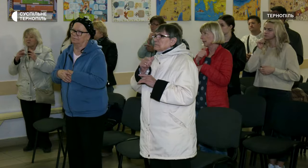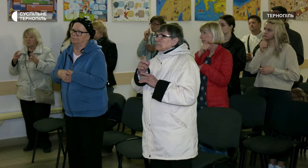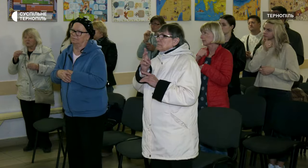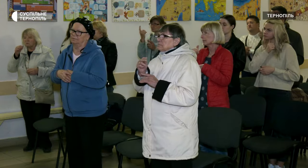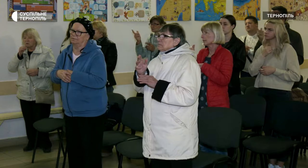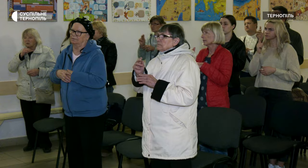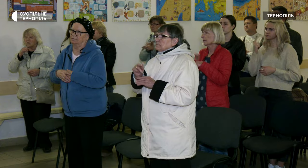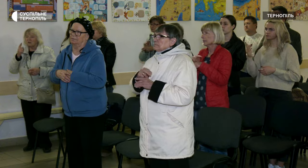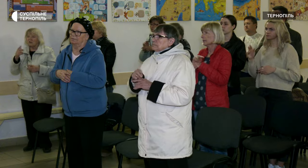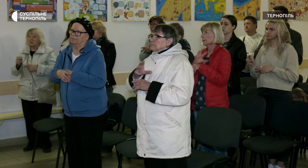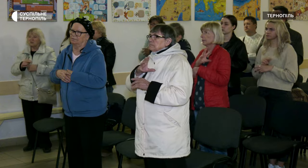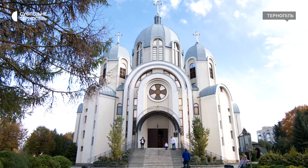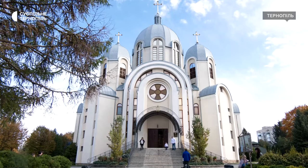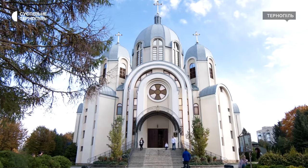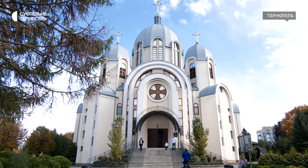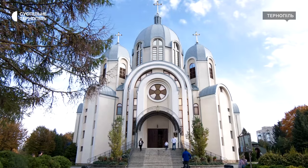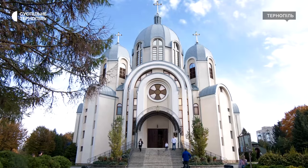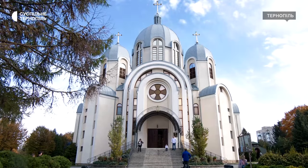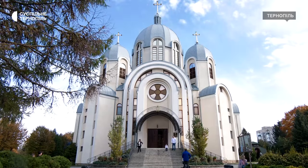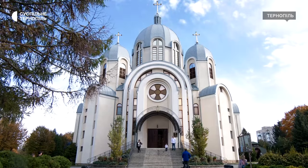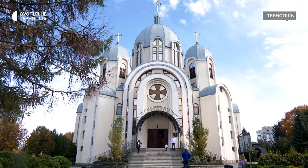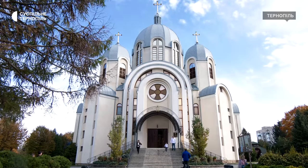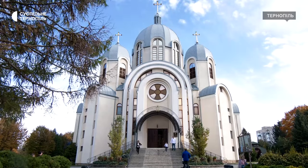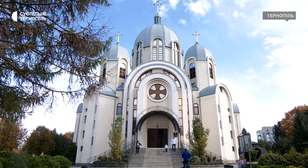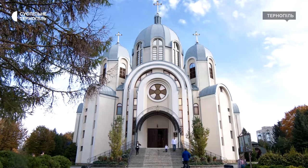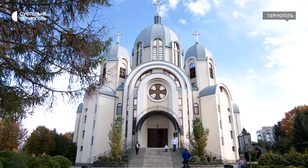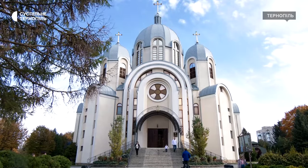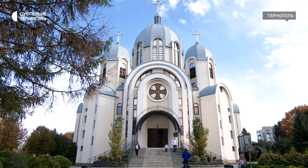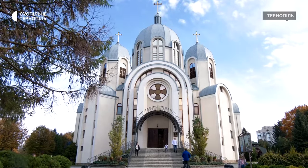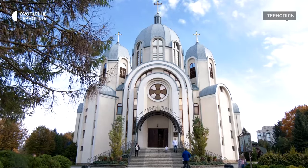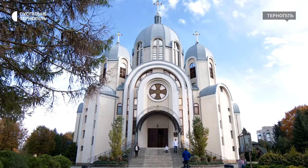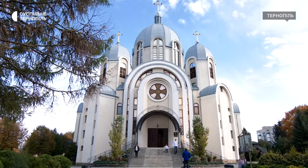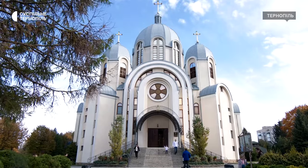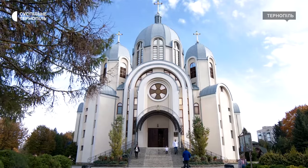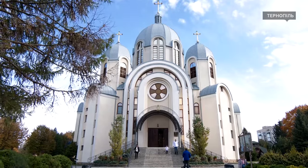етнополітики в області Ігор Кульчицький. Наталія Бончук, Оксана Галіяш, Суспільне новини, Тернопіль.